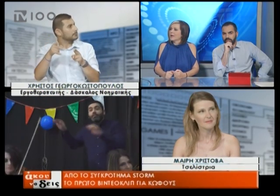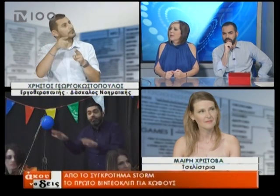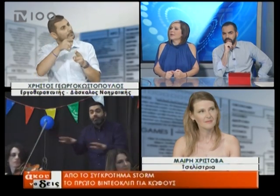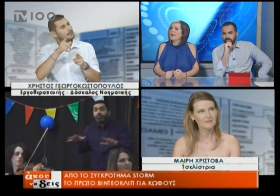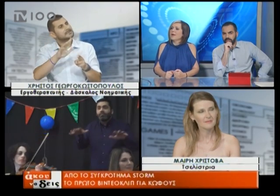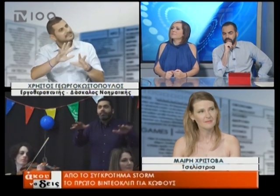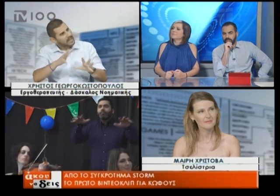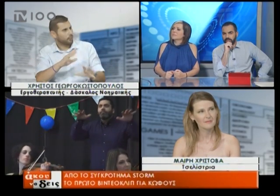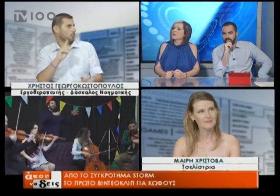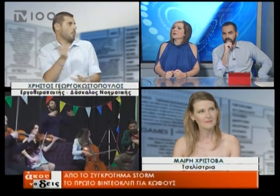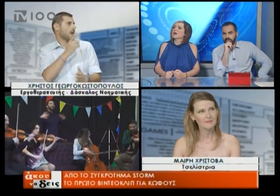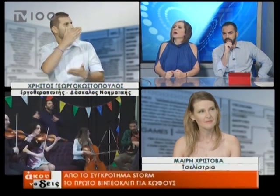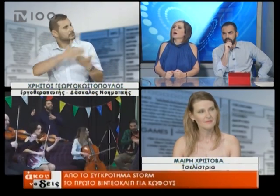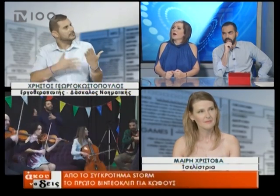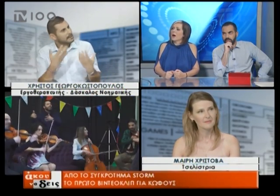και